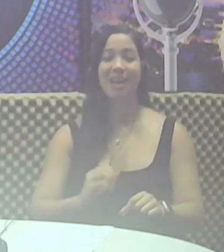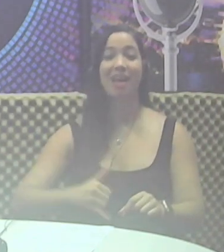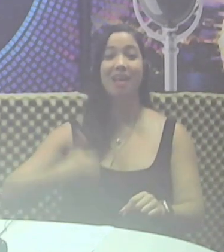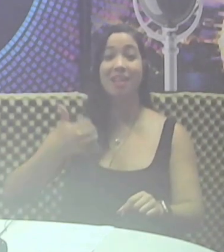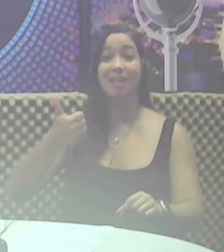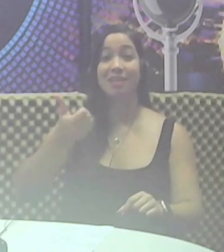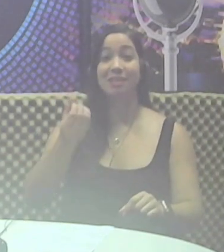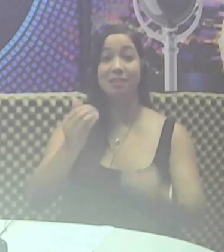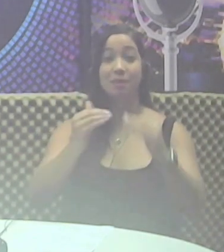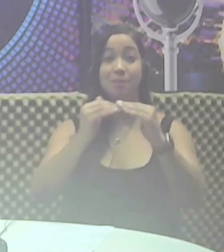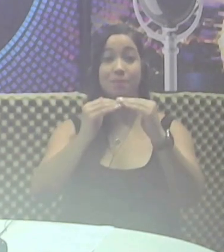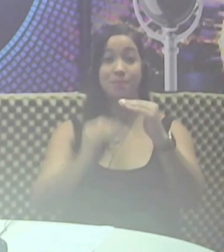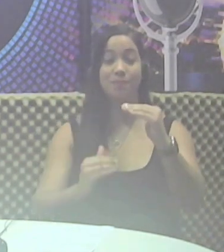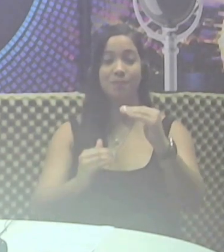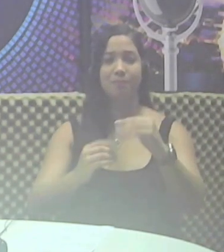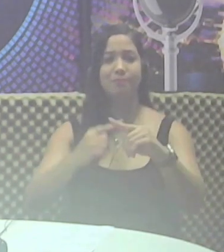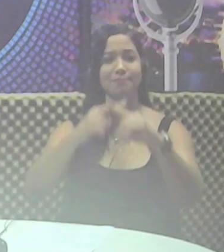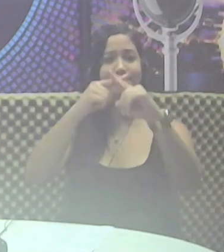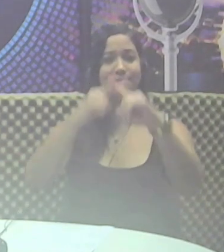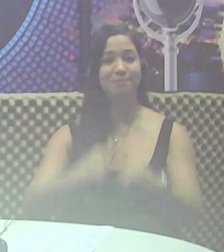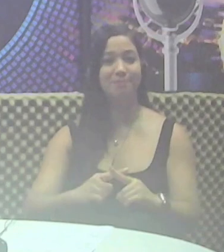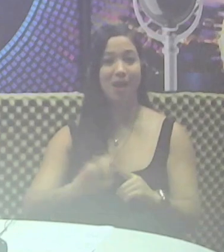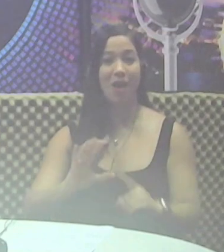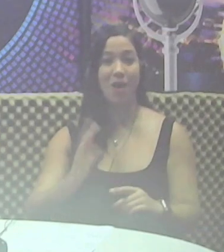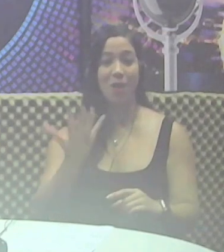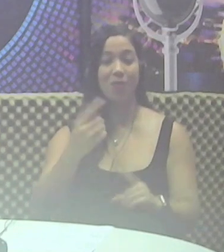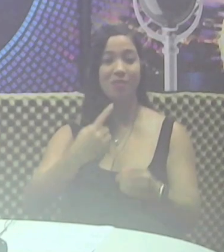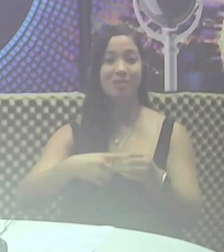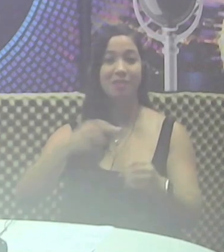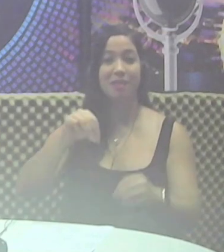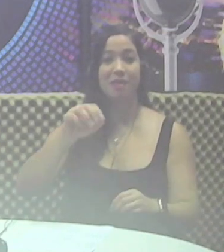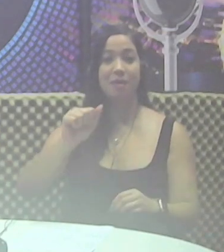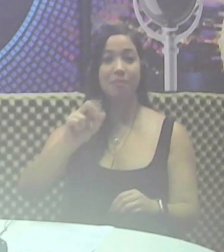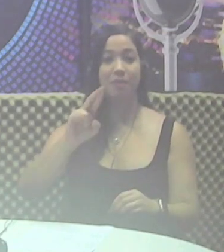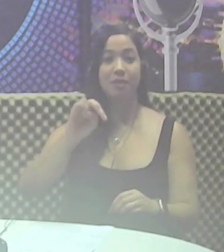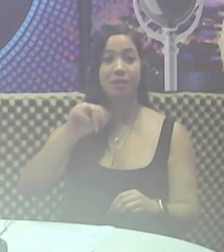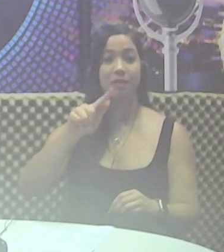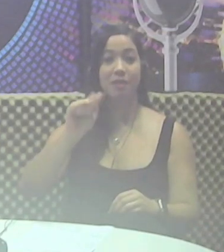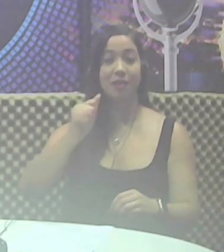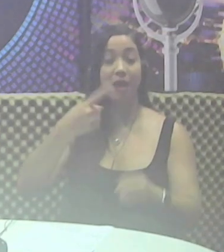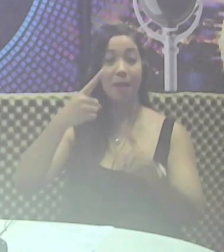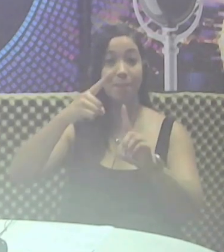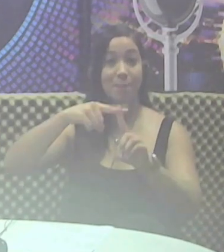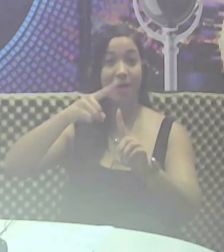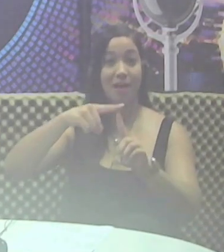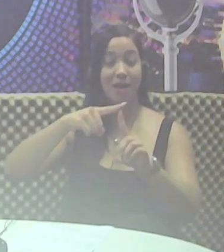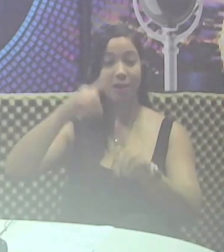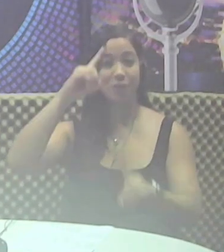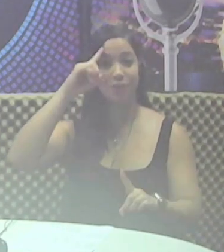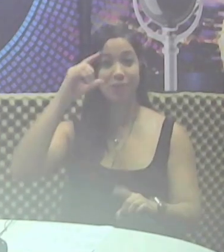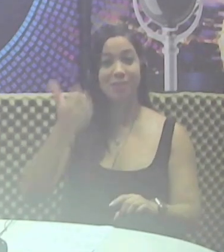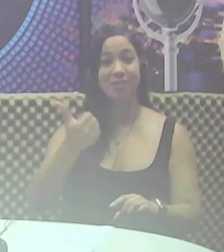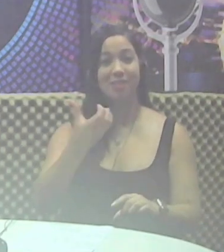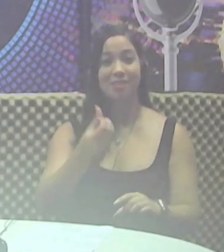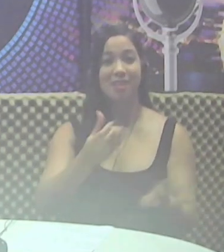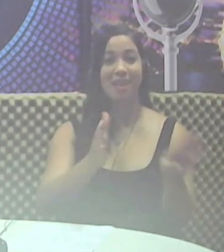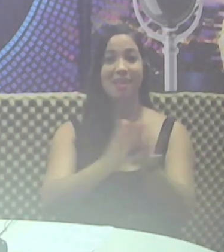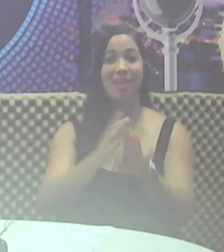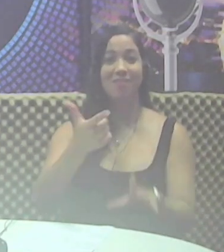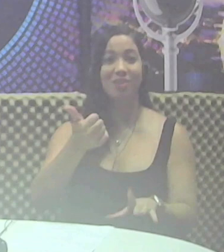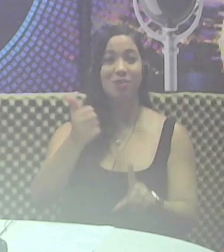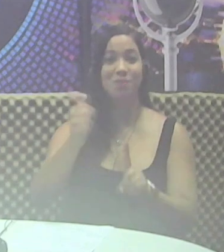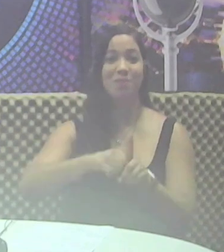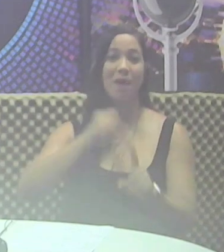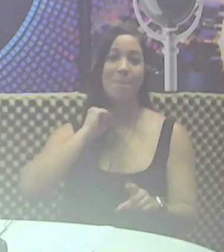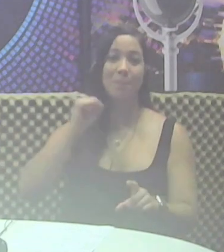Sub-16. A competição acontece em Maringá, estado do Paraná, entre os dias 16 e 21 de abril.